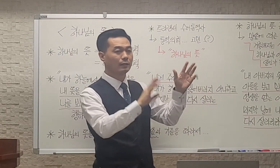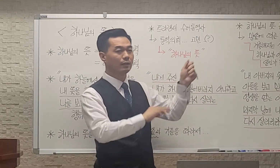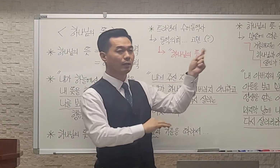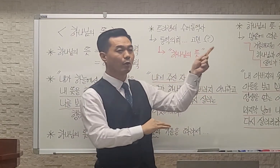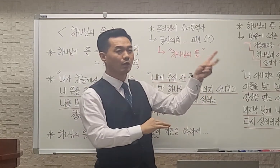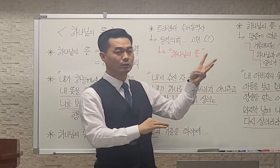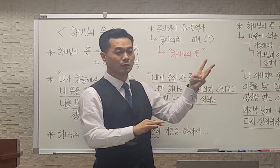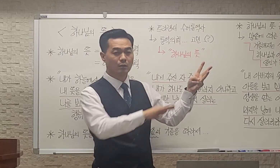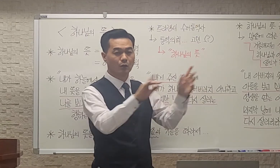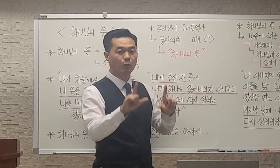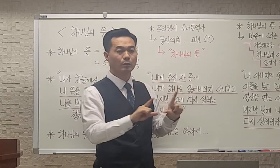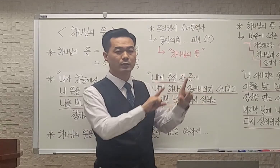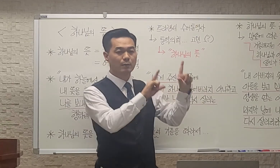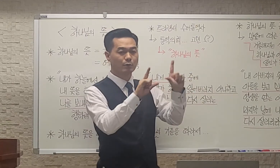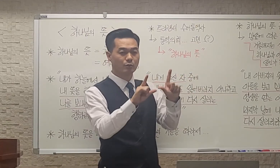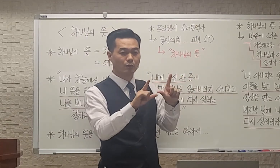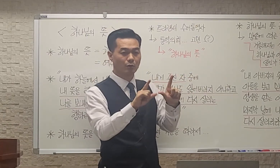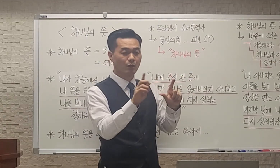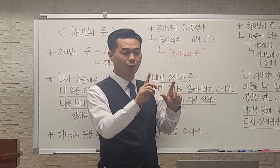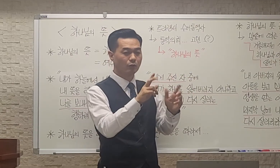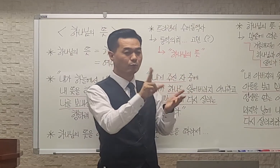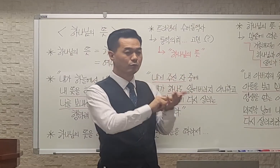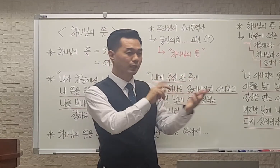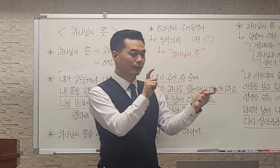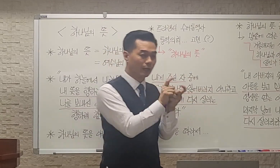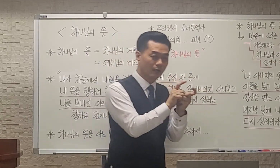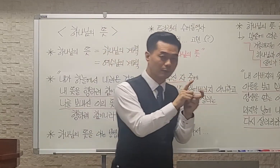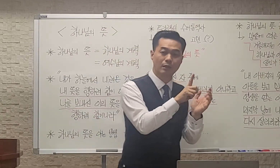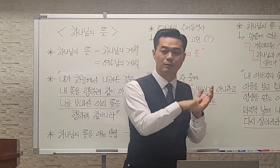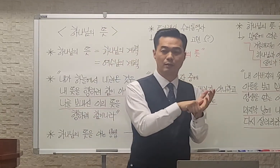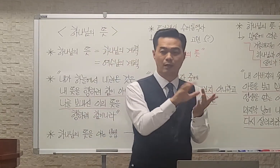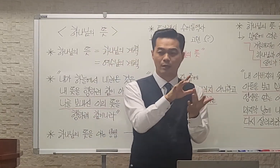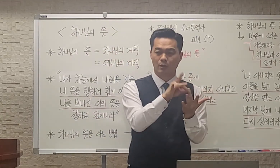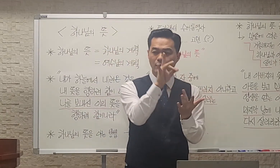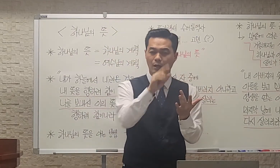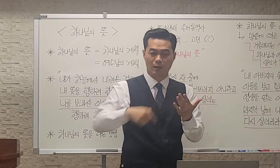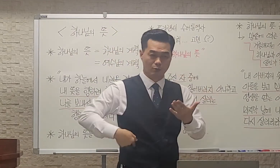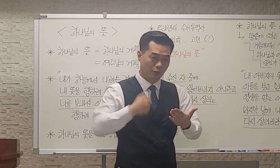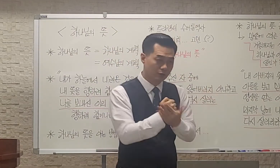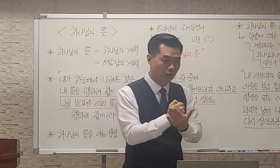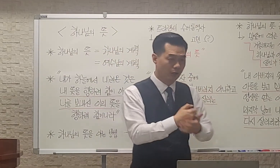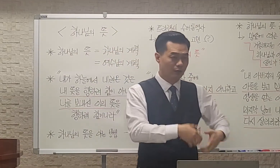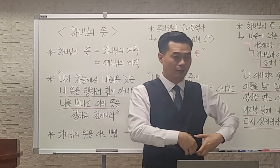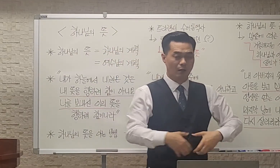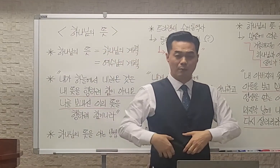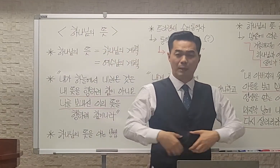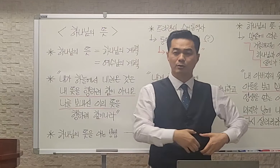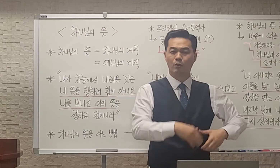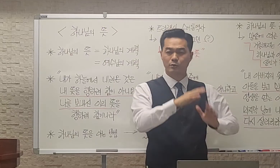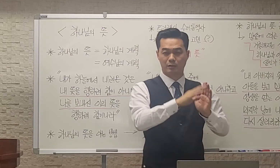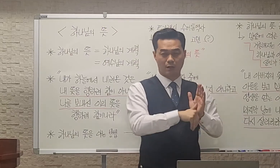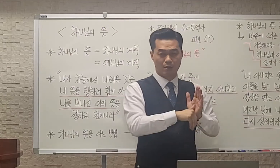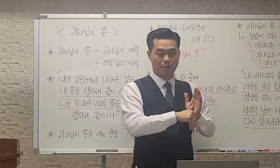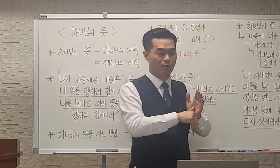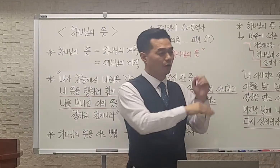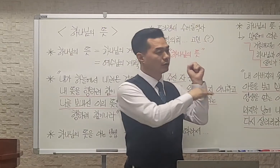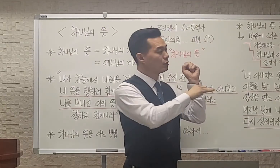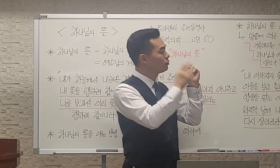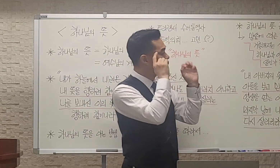간단하게 몇 가지. 여러분이 살면서 어떤 문제 만났을 때 선택하고 결정해야 될 때 망설여질 때 기준을 한번